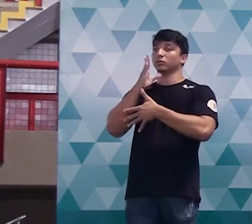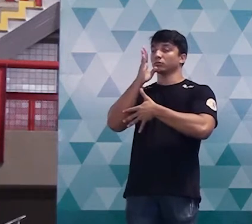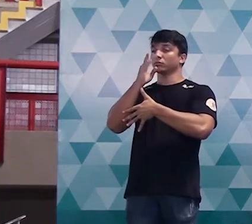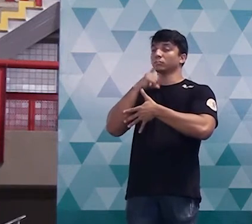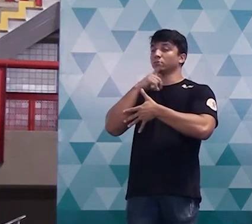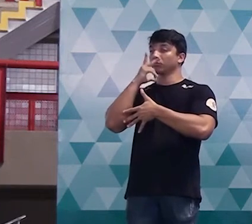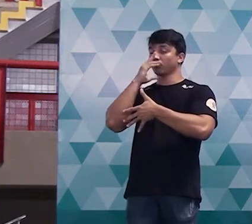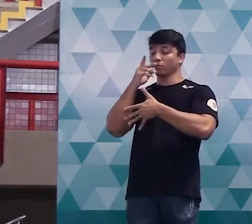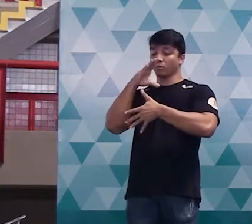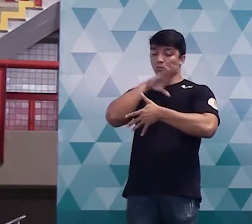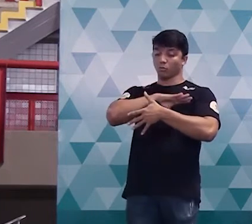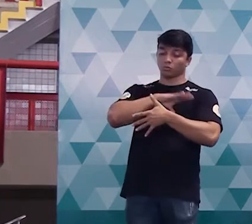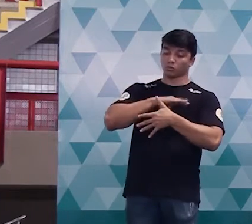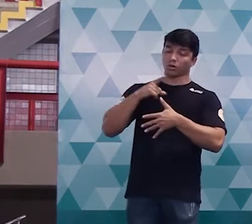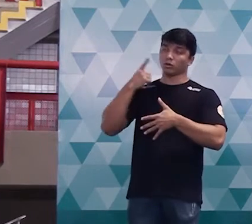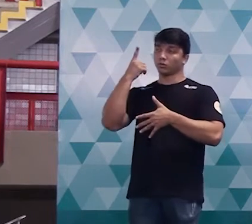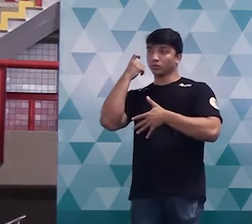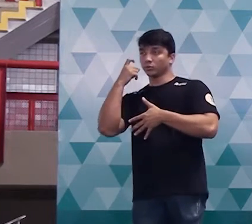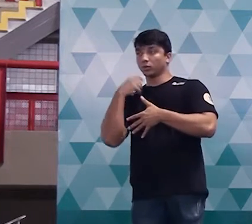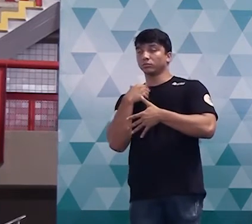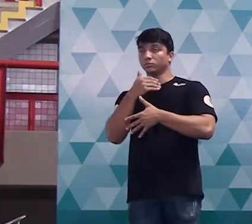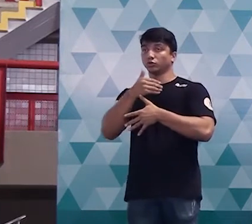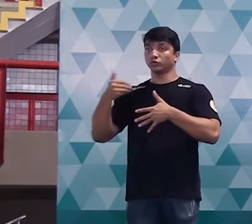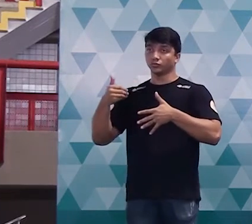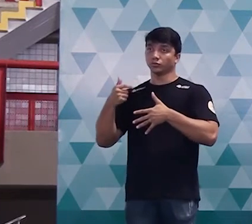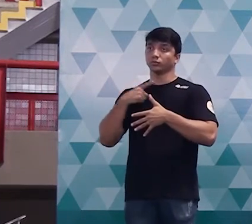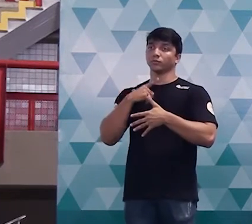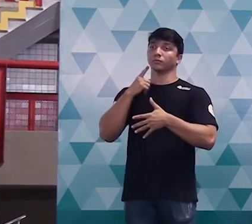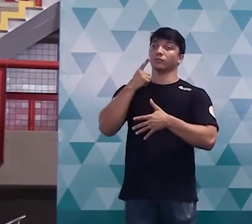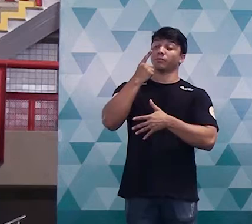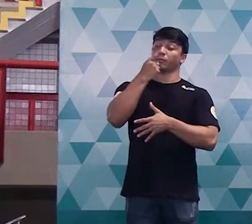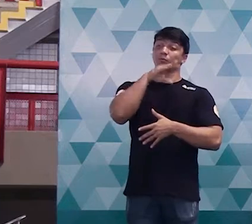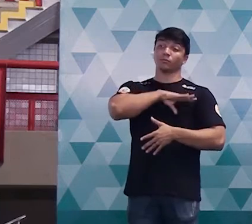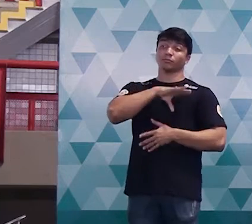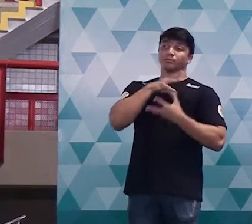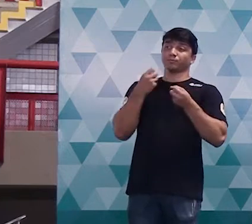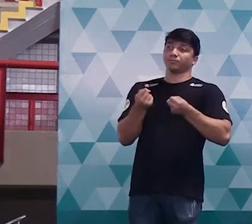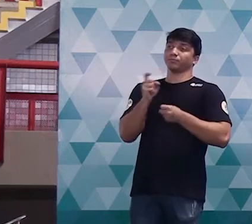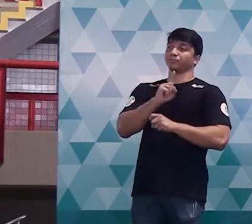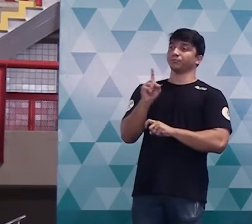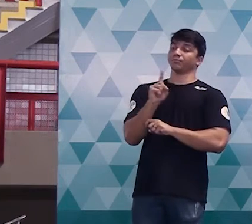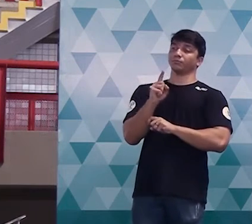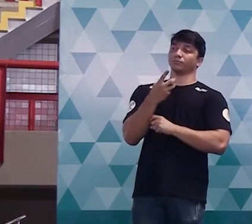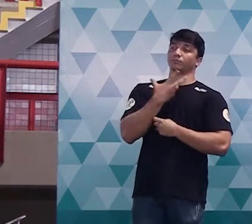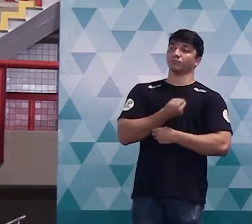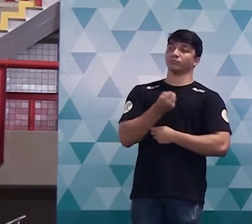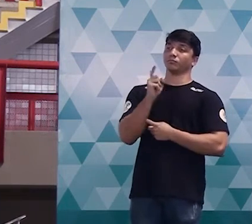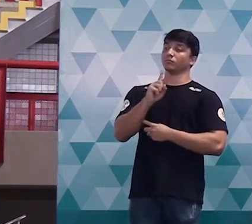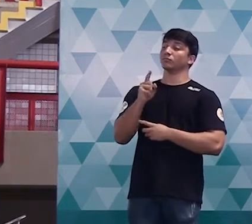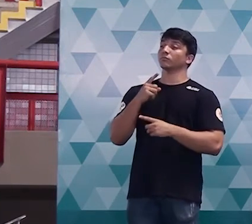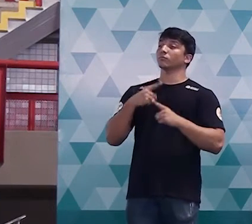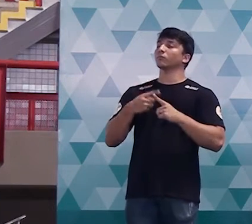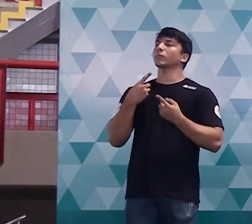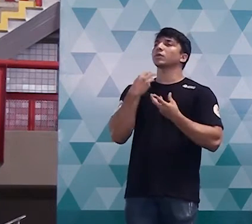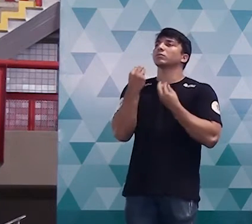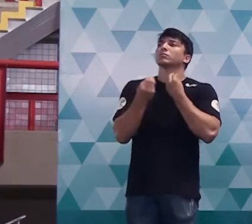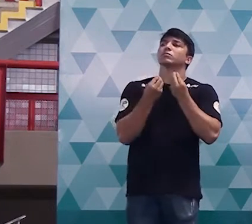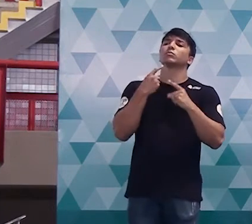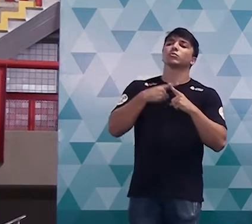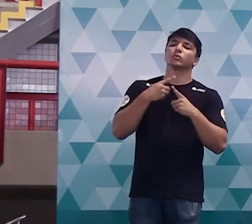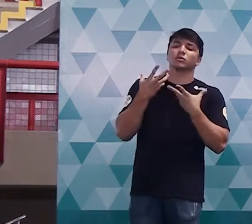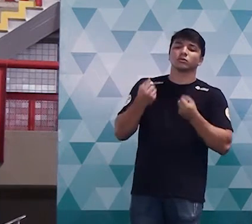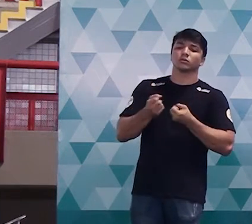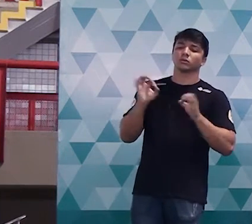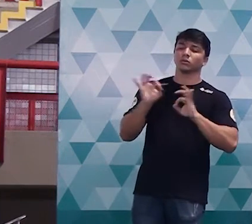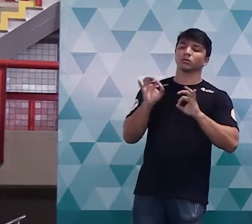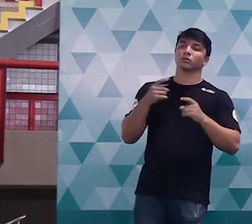entre o que era de Portugal e o que era da Espanha. E Portugal não aceitou a bula intercetera. Ciliano, por que Portugal